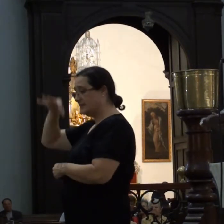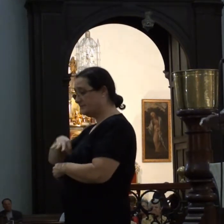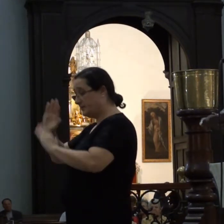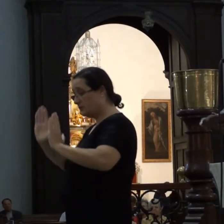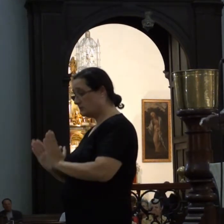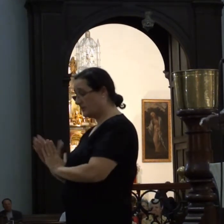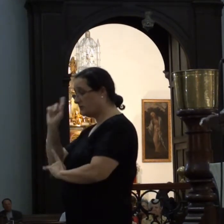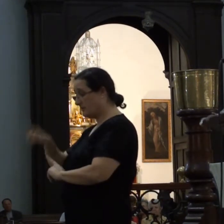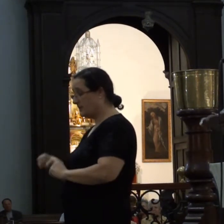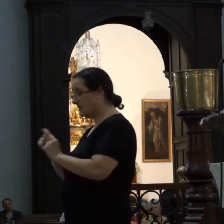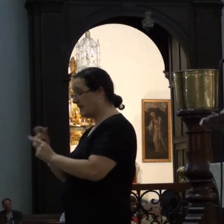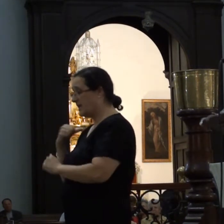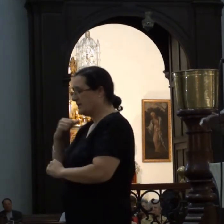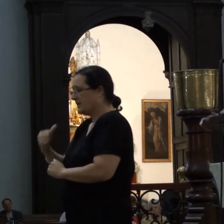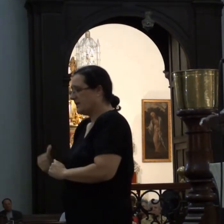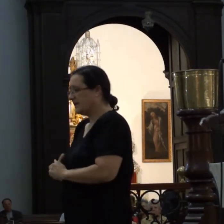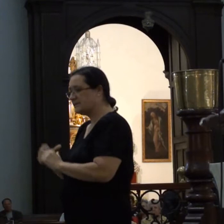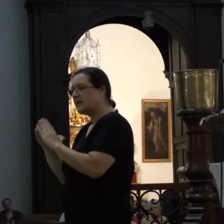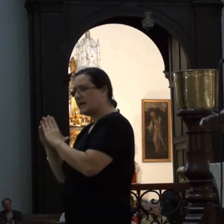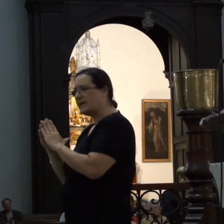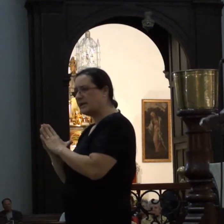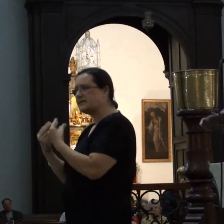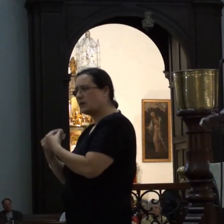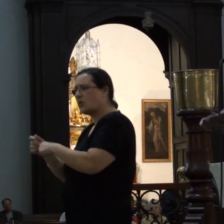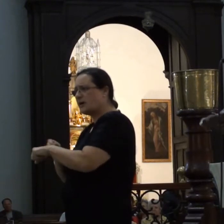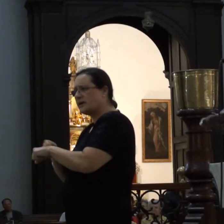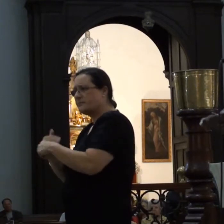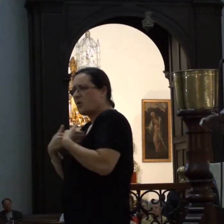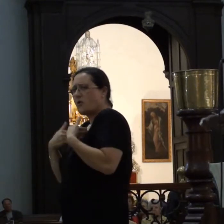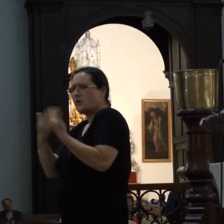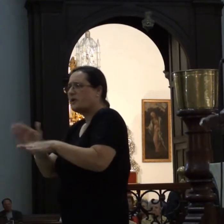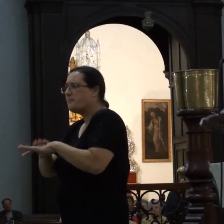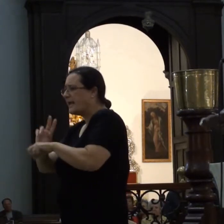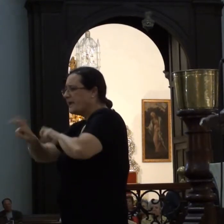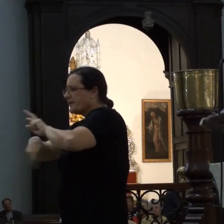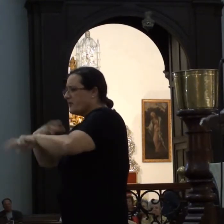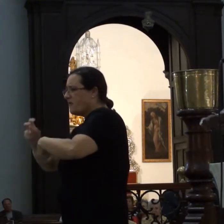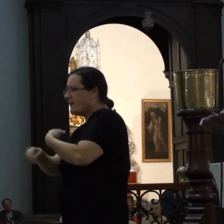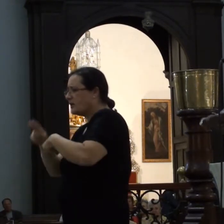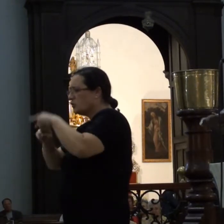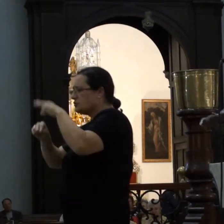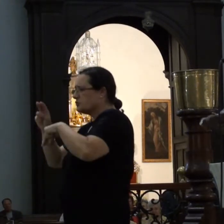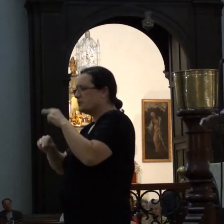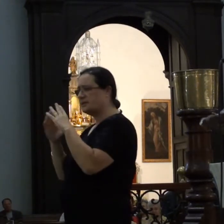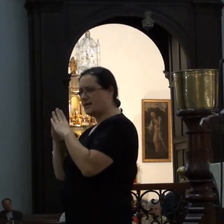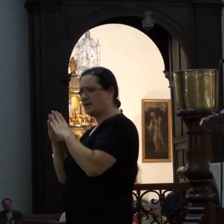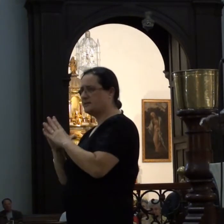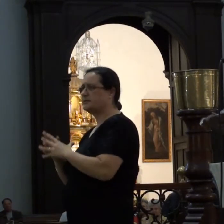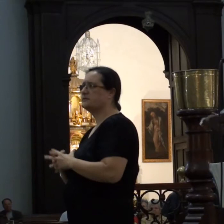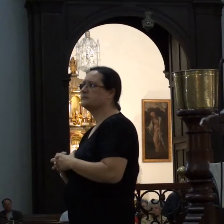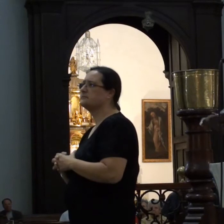enriquece a la iglesia más pensadora con cariño dones para renovar y edificar la iglesia